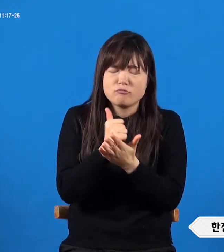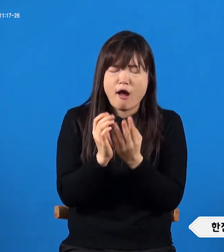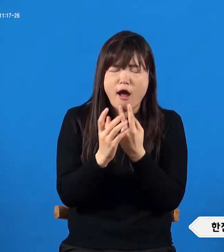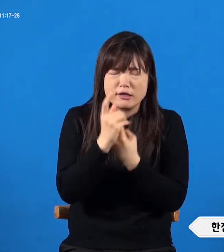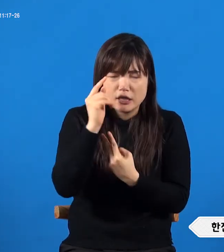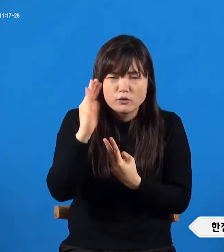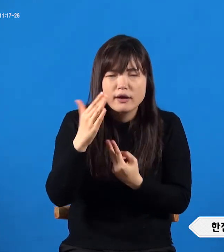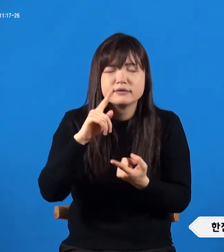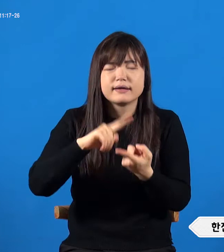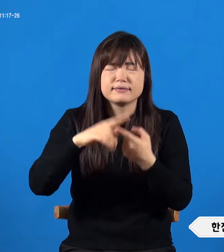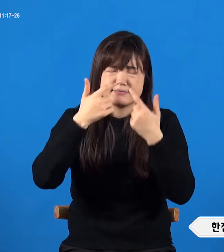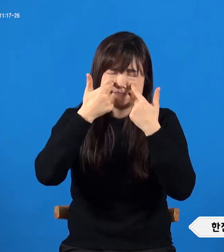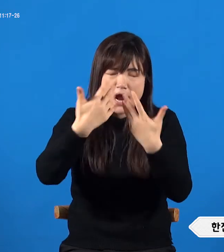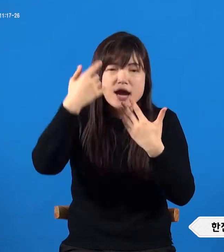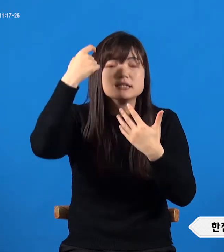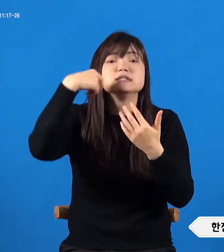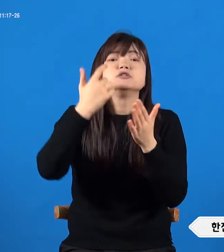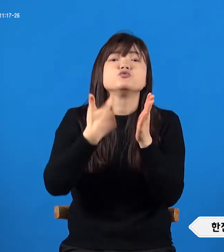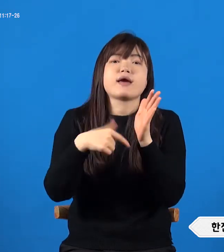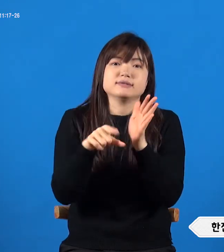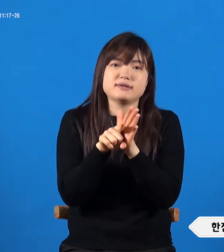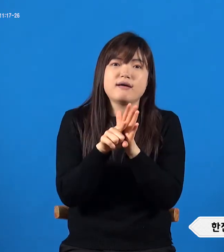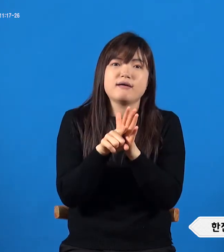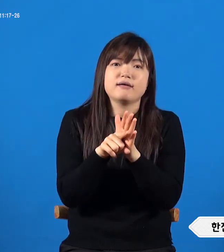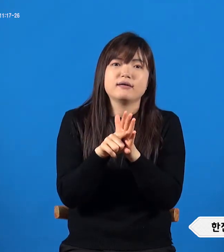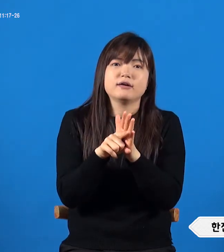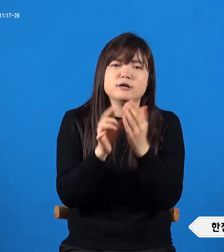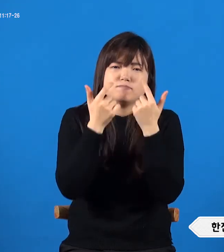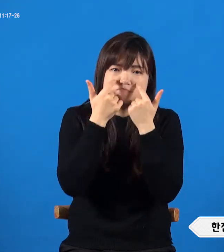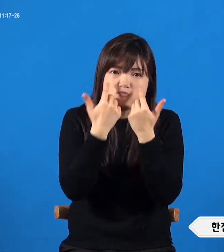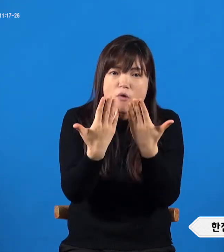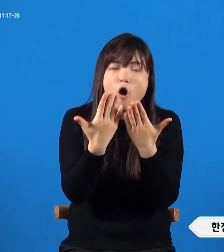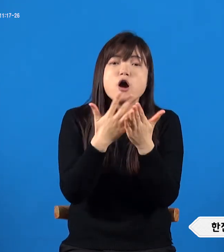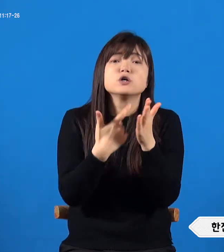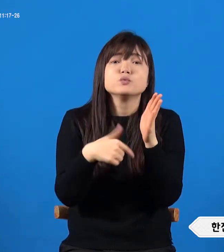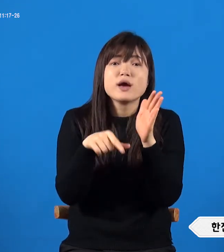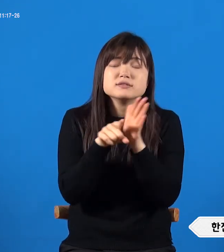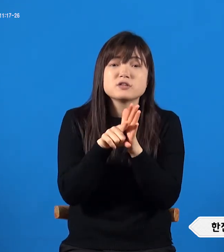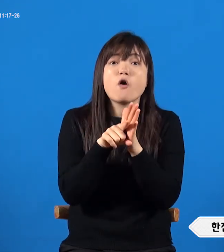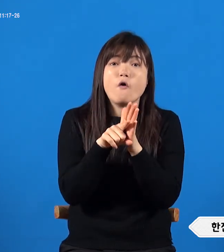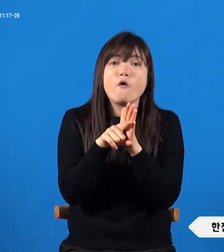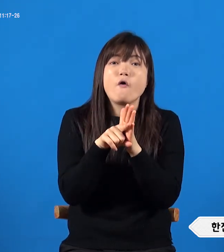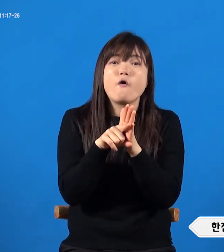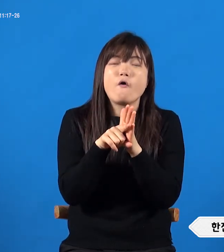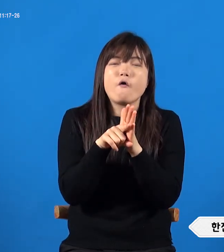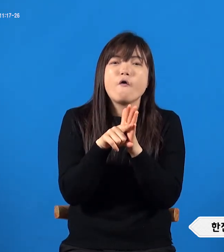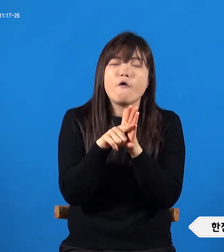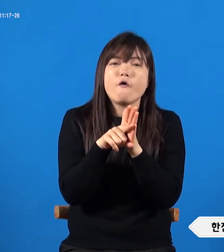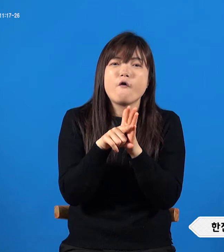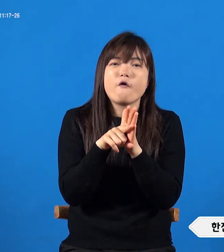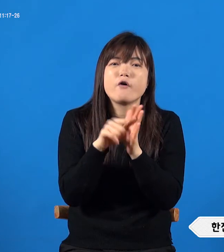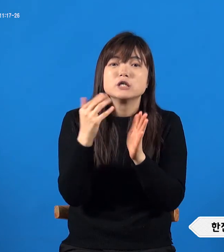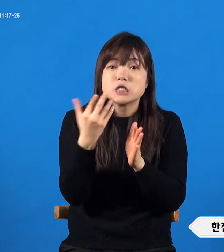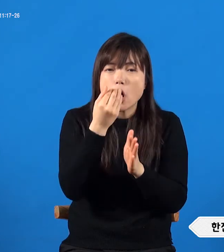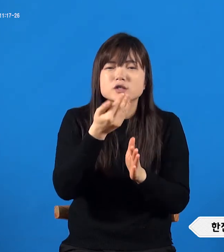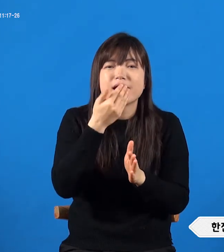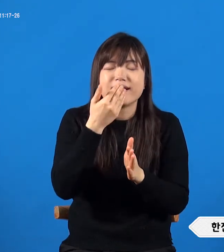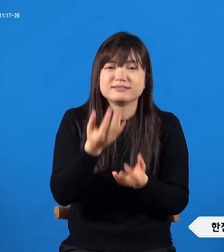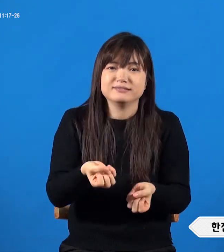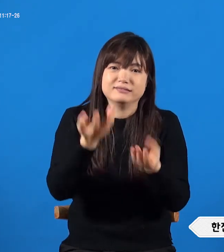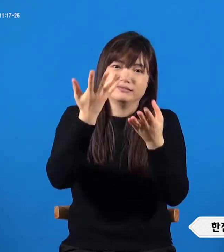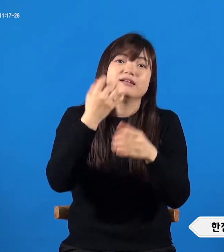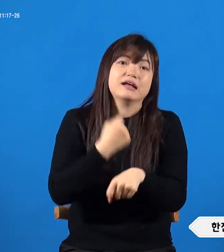것을 생생하게 느끼게 하기 위해서, 그걸 영적으로 더 분명하게 견고하게 세우기 위해서, 그래서